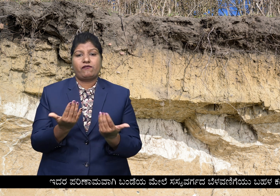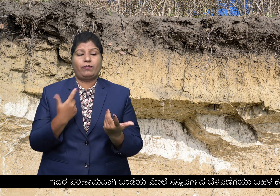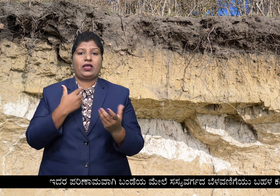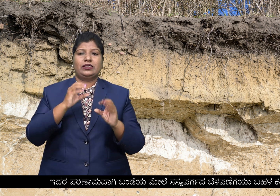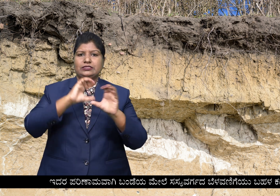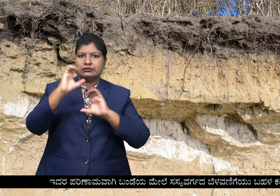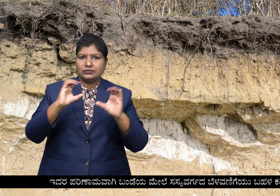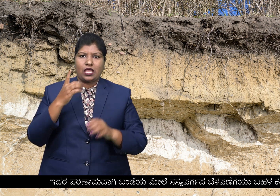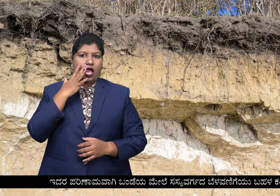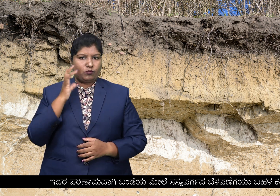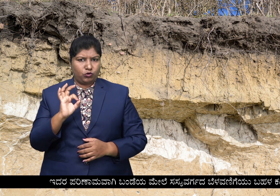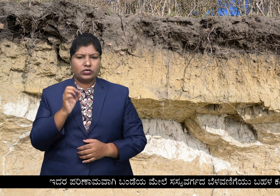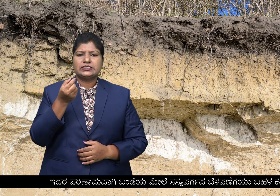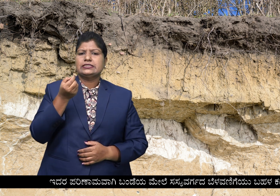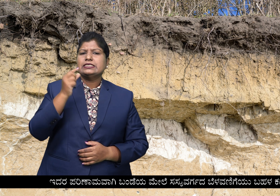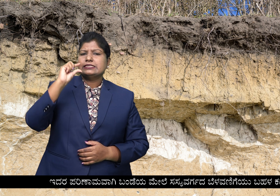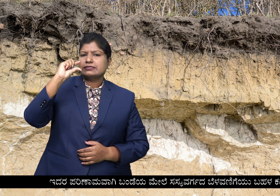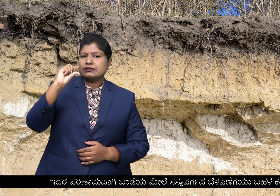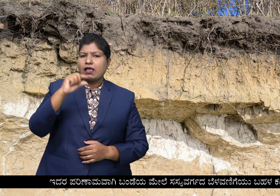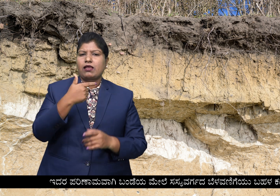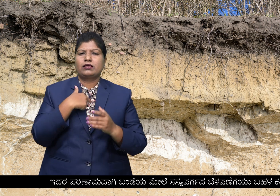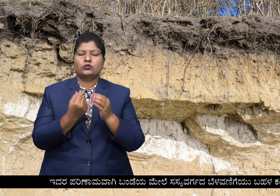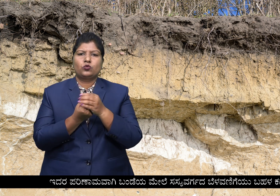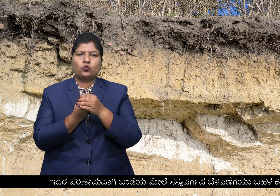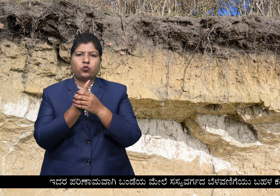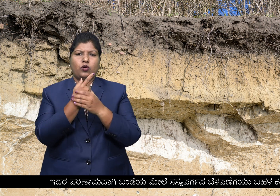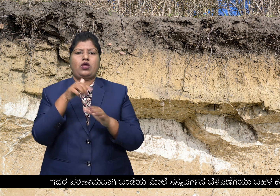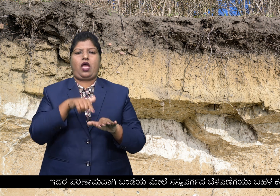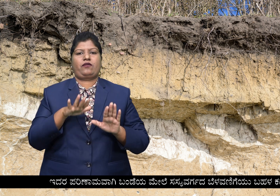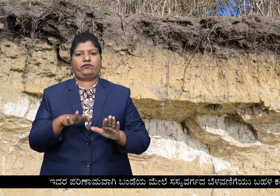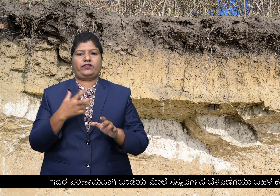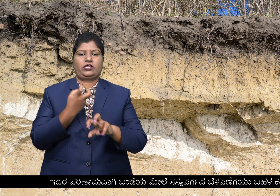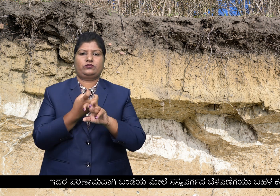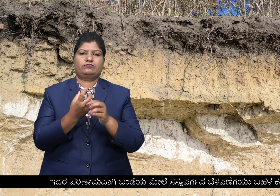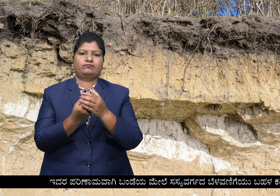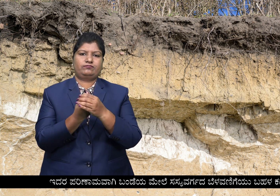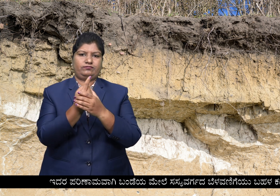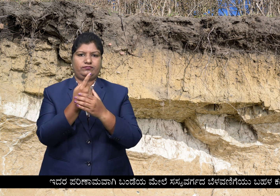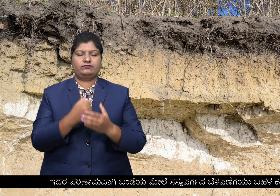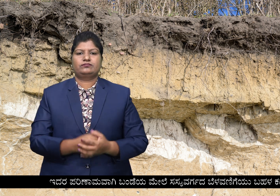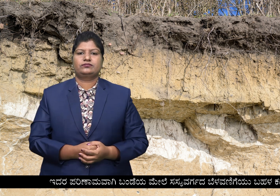ಇದರ ಪರಿಣಾಮವಾಗಿ ಬಂಡೆಯ ಮೇಲೆ ಸಸ್ಯವರ್ಗದ ಬೆಳವಣಿಗೆಯು ಬಹಳ ಕಡಿಮೆಯಾಗಿದೆ.